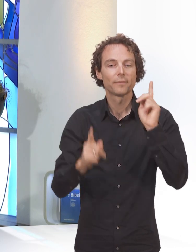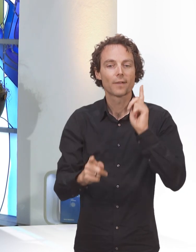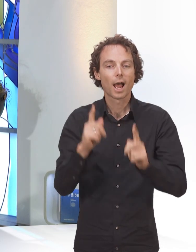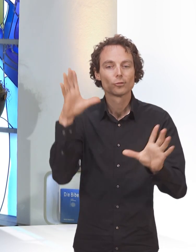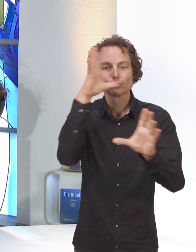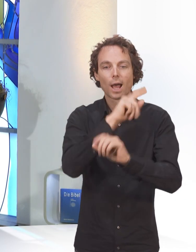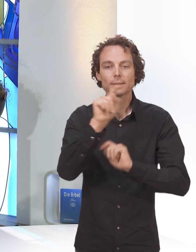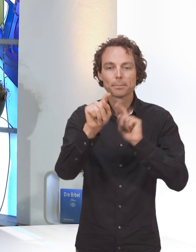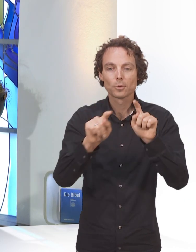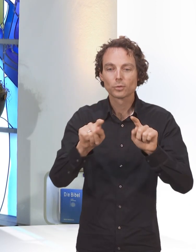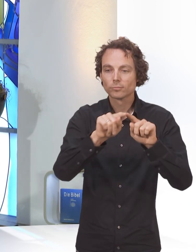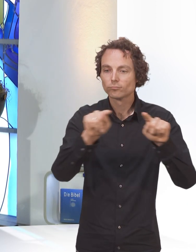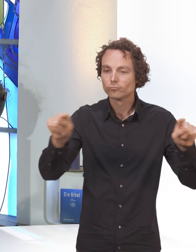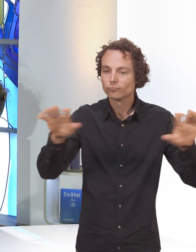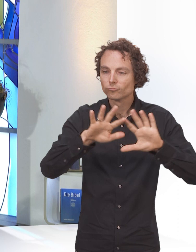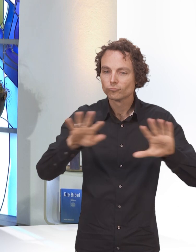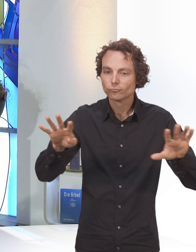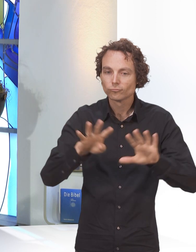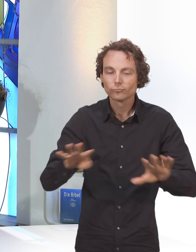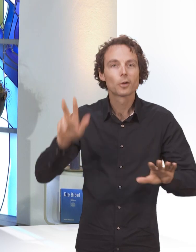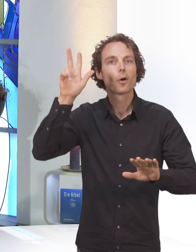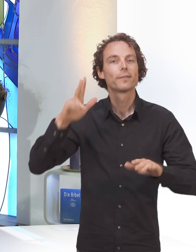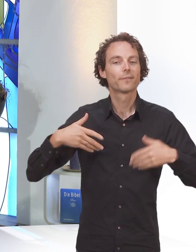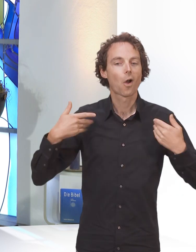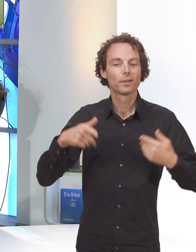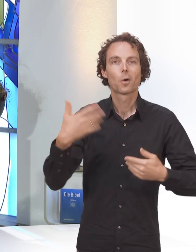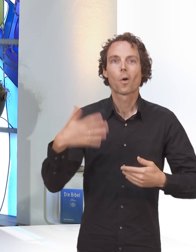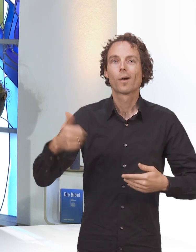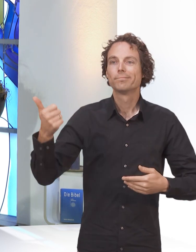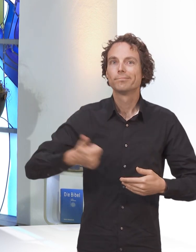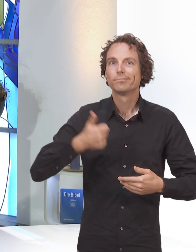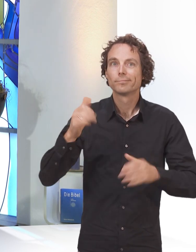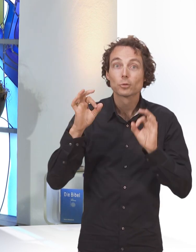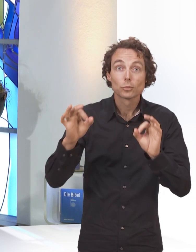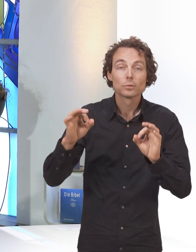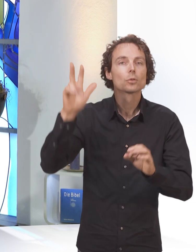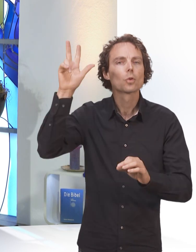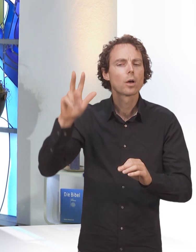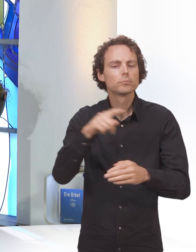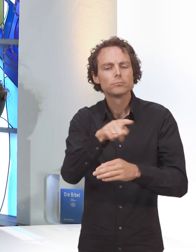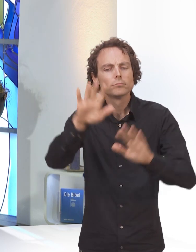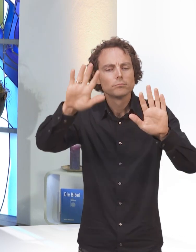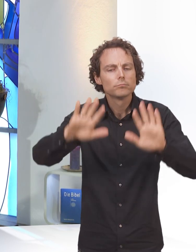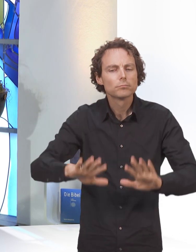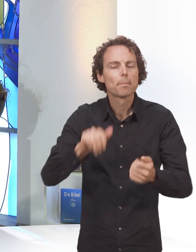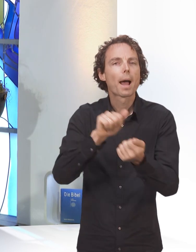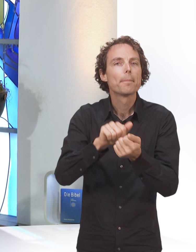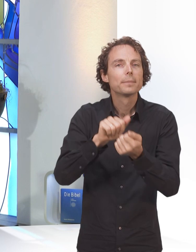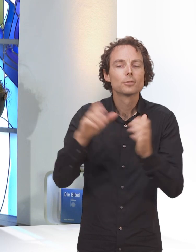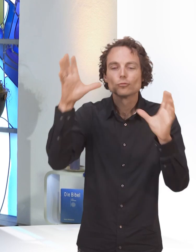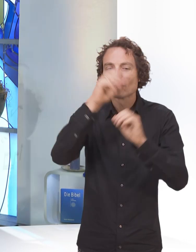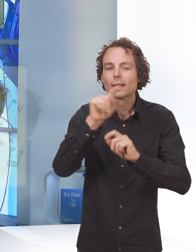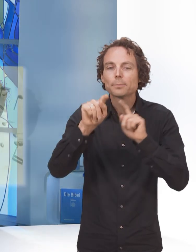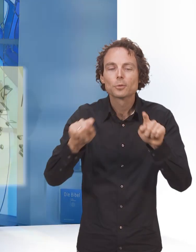den Linien erschienen, und Gott hatte Freude daran, denn es war sehr gut. Und Gott nannte die Fläche Papier und die schwarzen